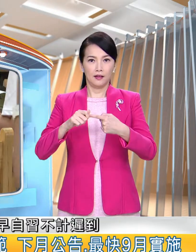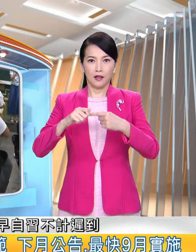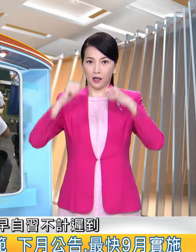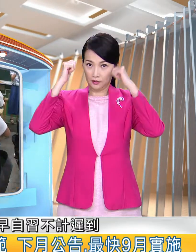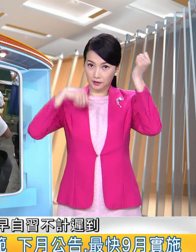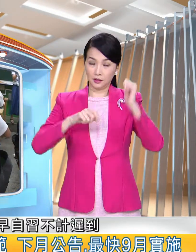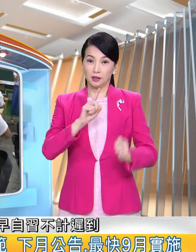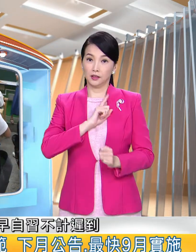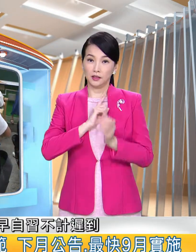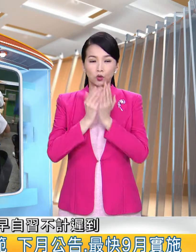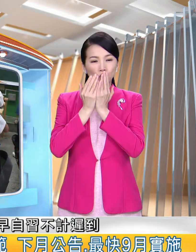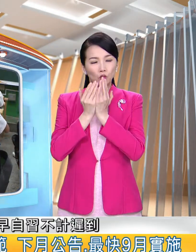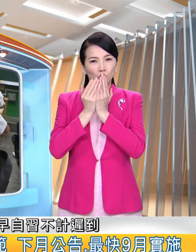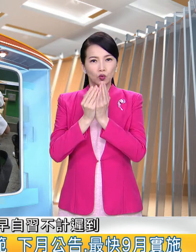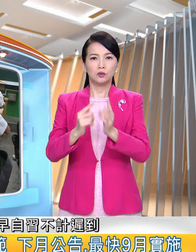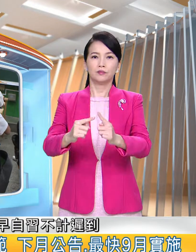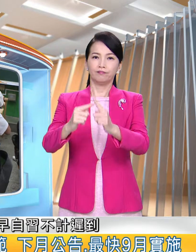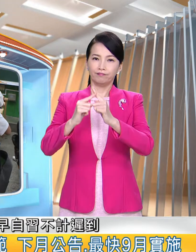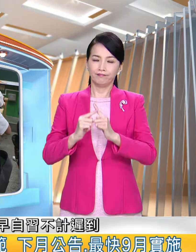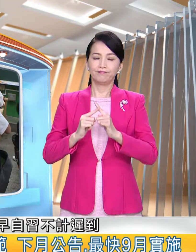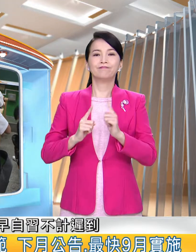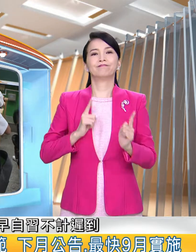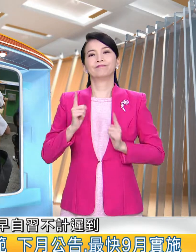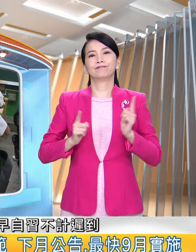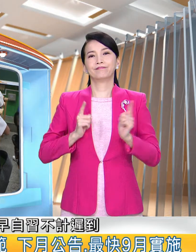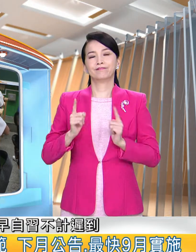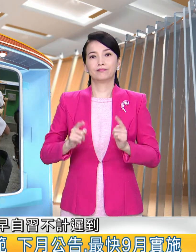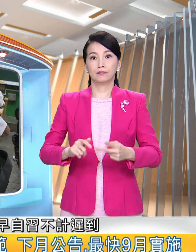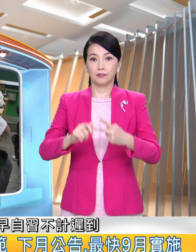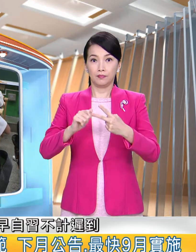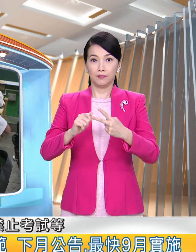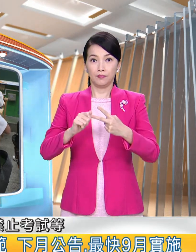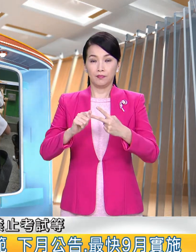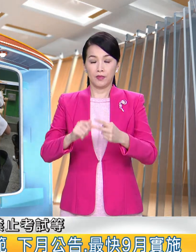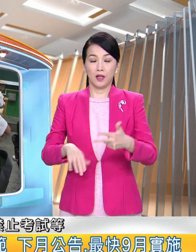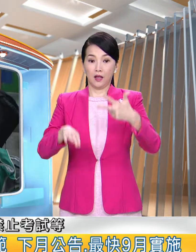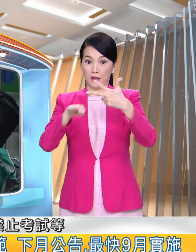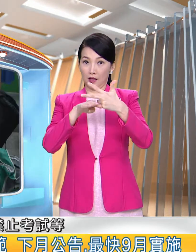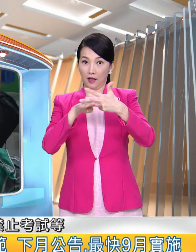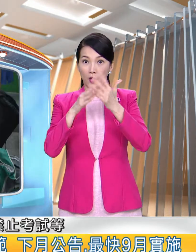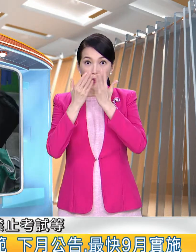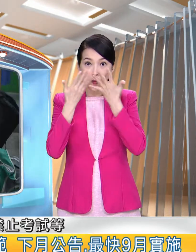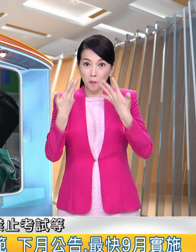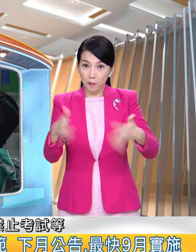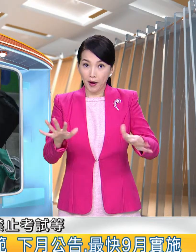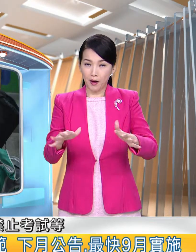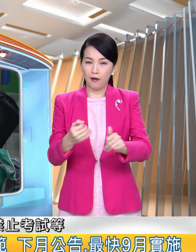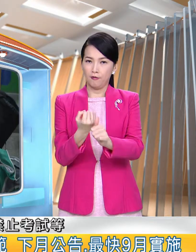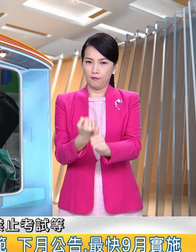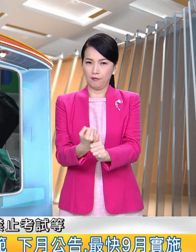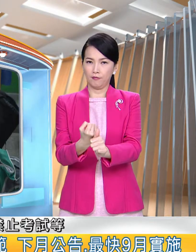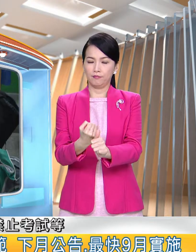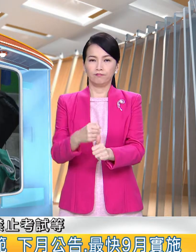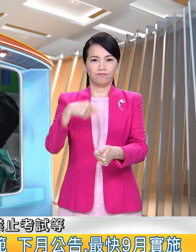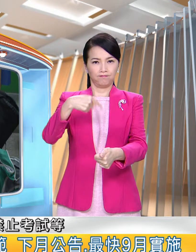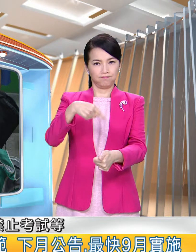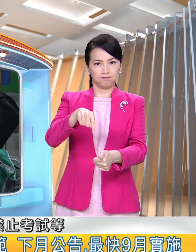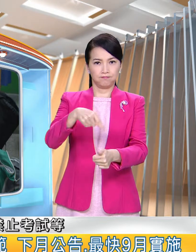含早自习不计迟到、第八节课后辅导禁止考试等等，预